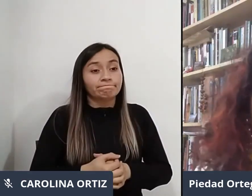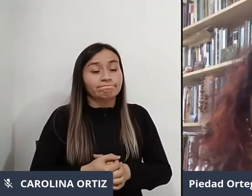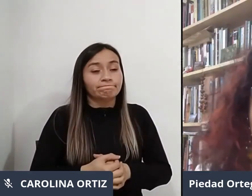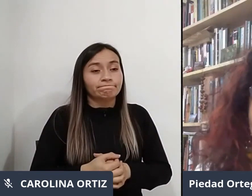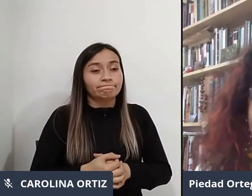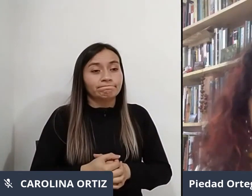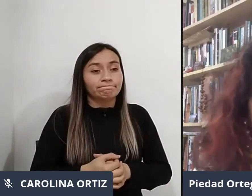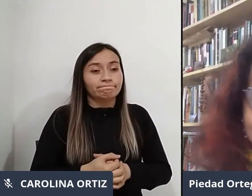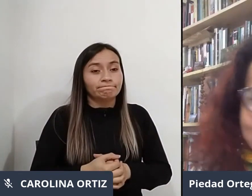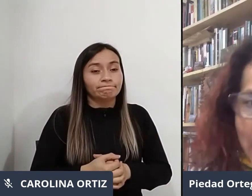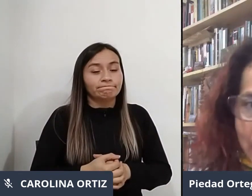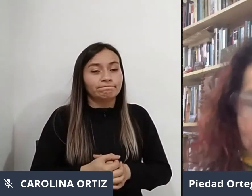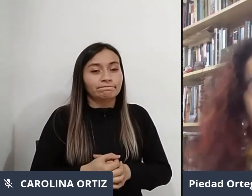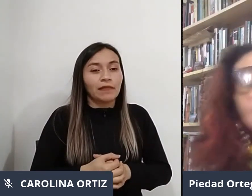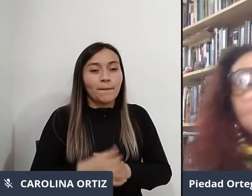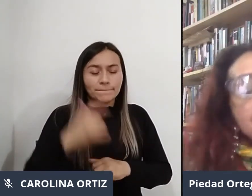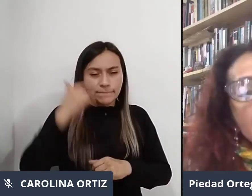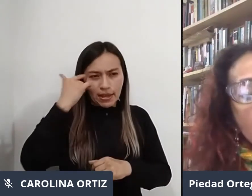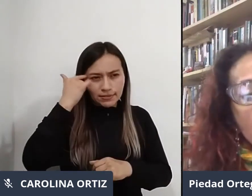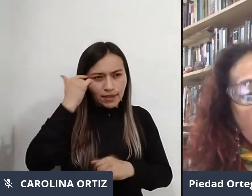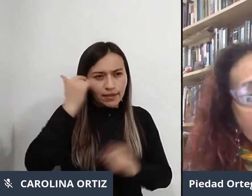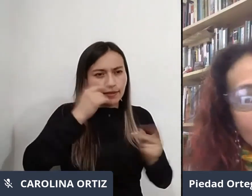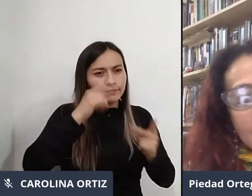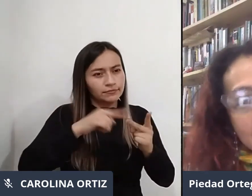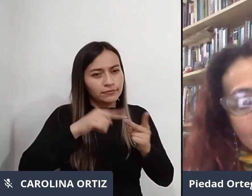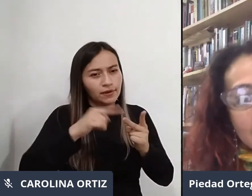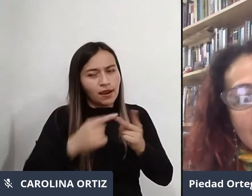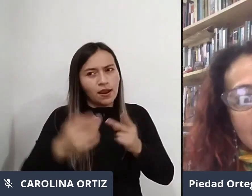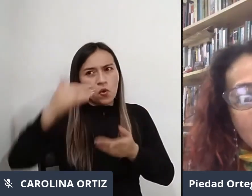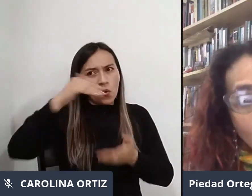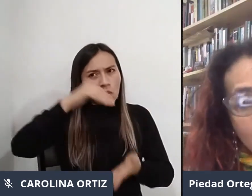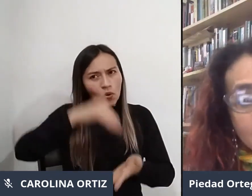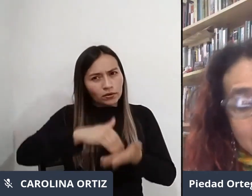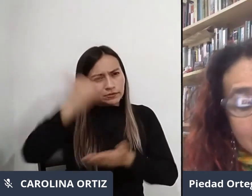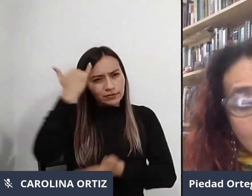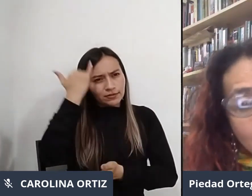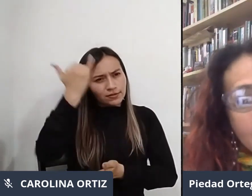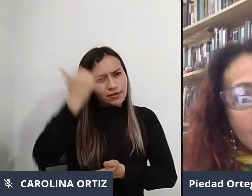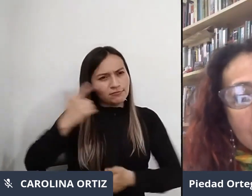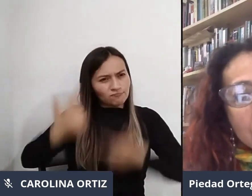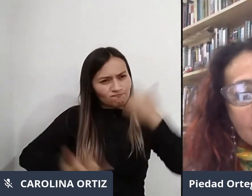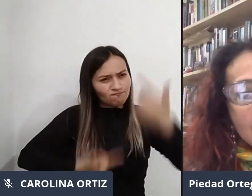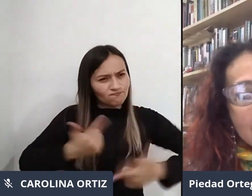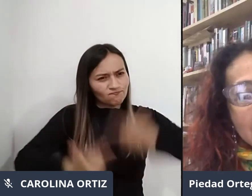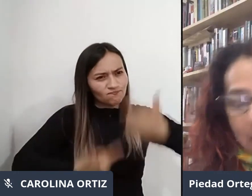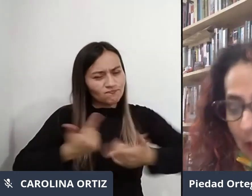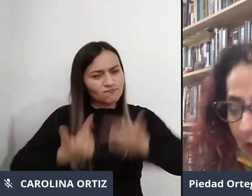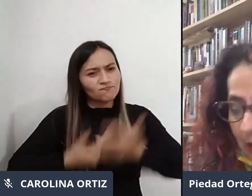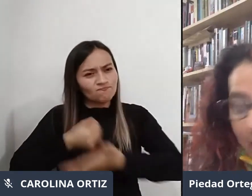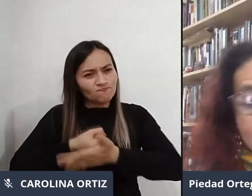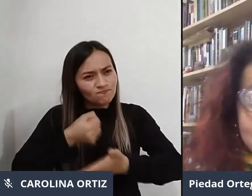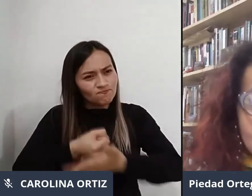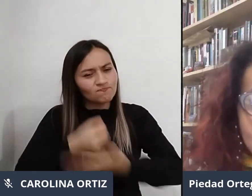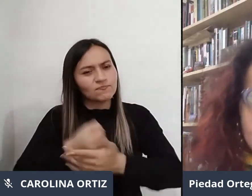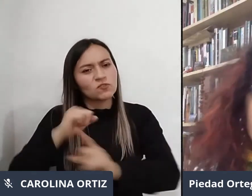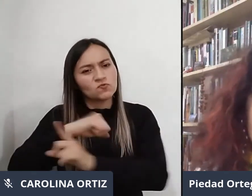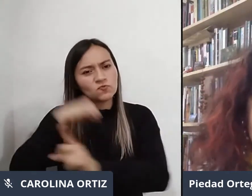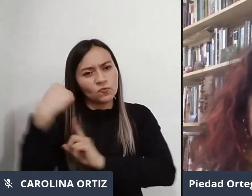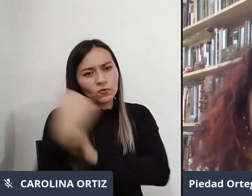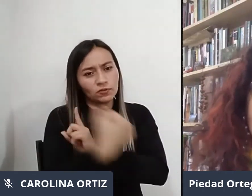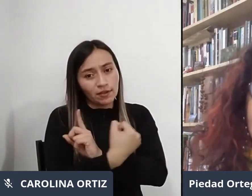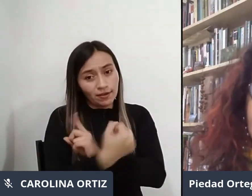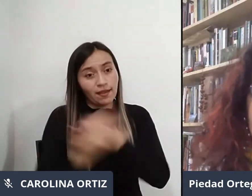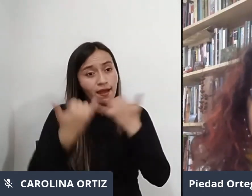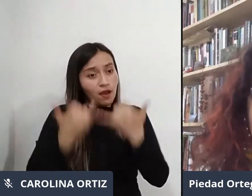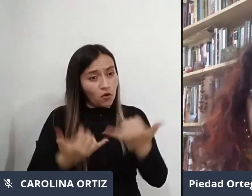pensarnos, reinventarnos, la lucha social, estas nuevas luchas sociales que ya estamos